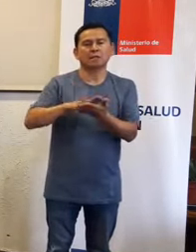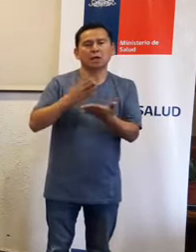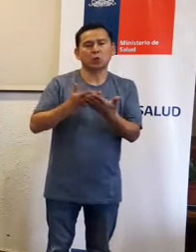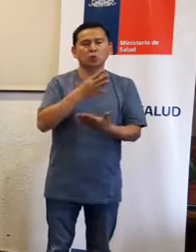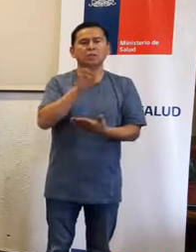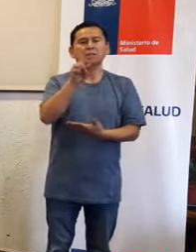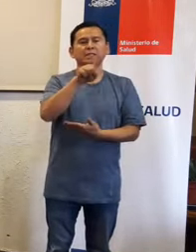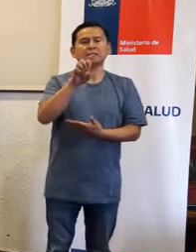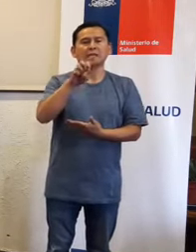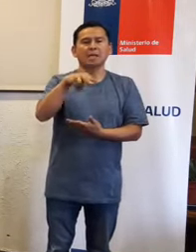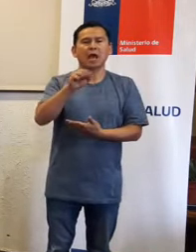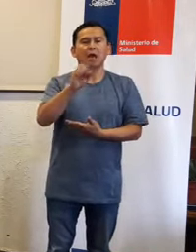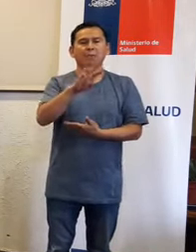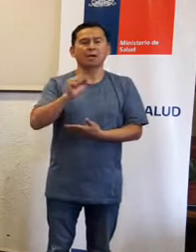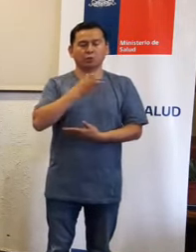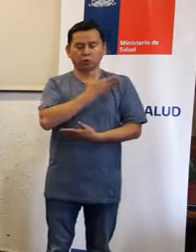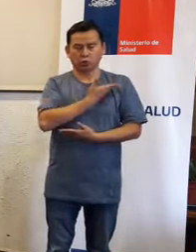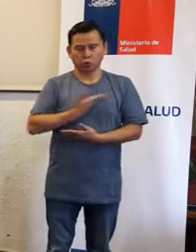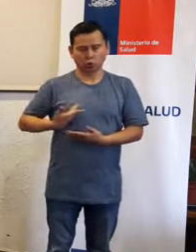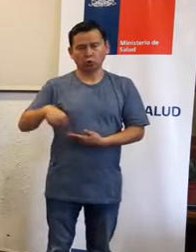Senama y de nosotros como gobierno.